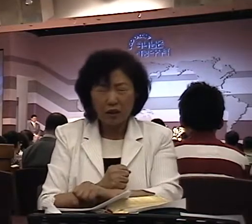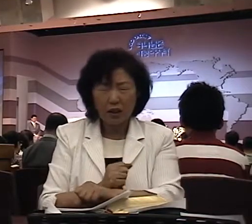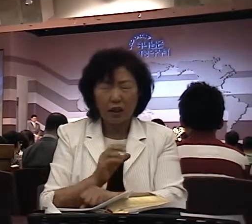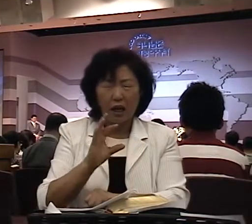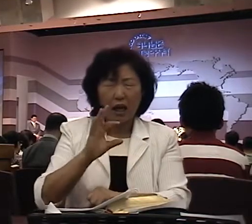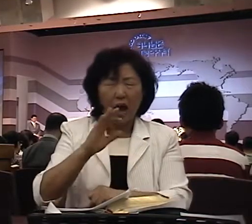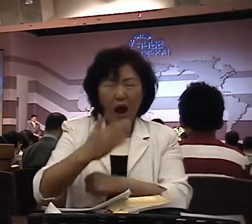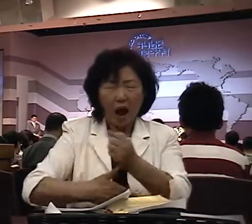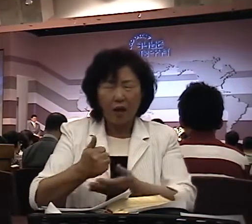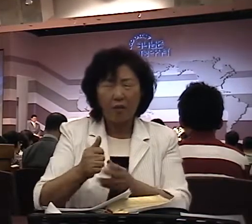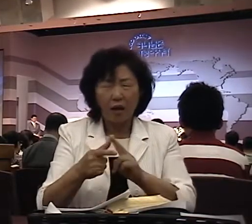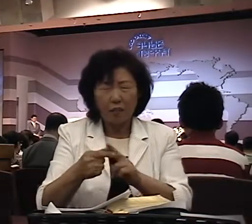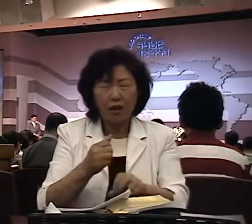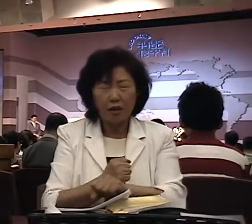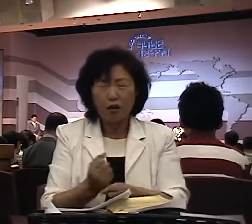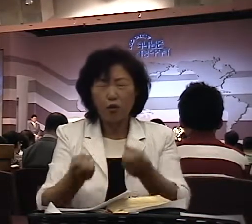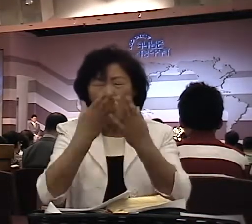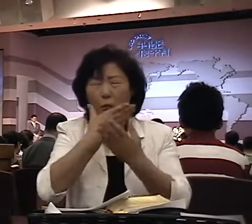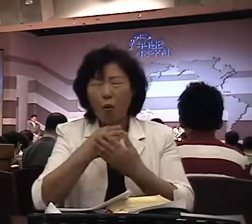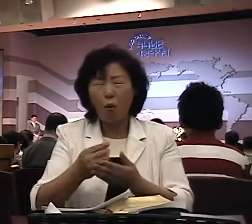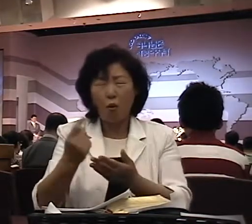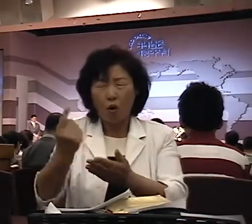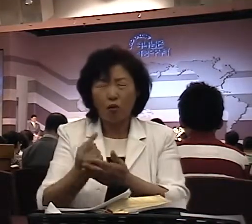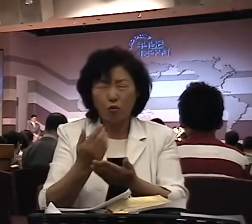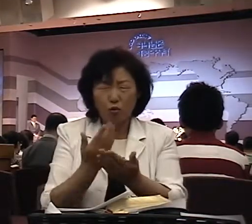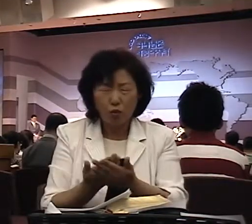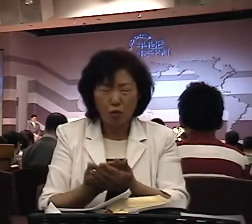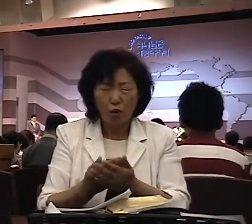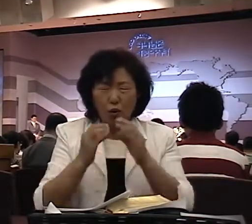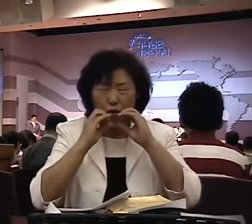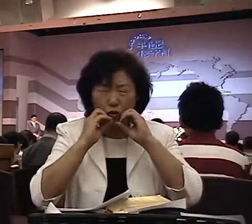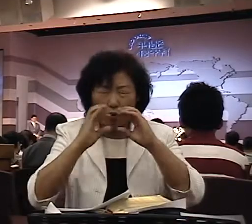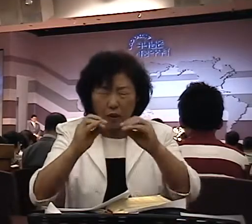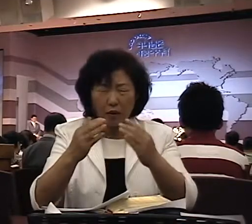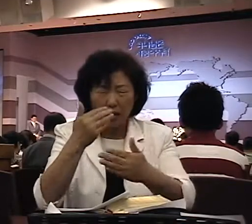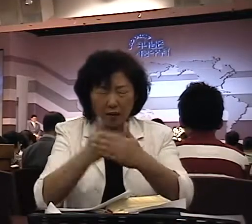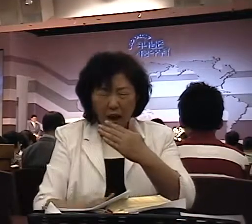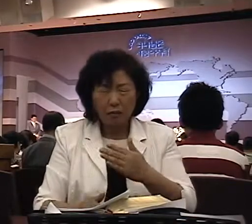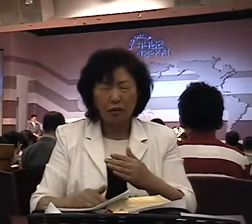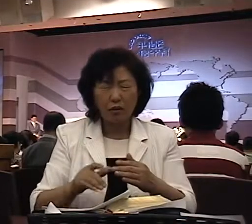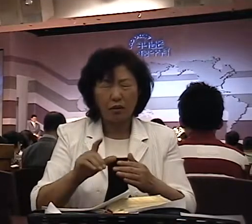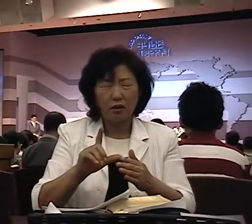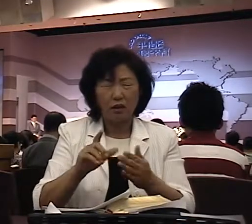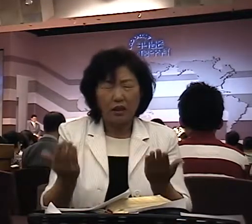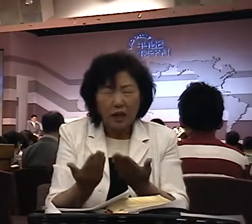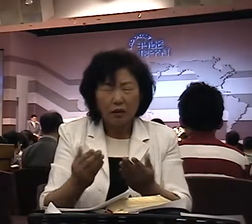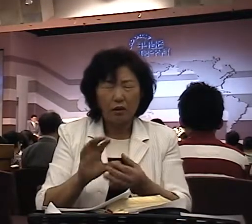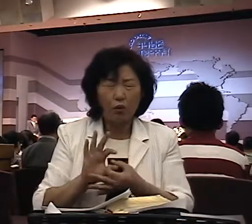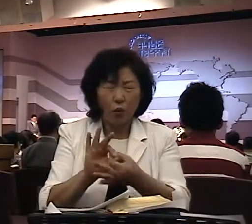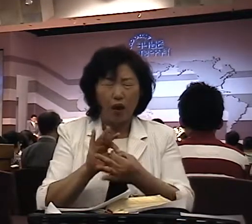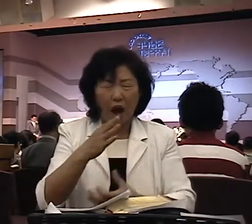주시어서 주님, 전도사님의 남은 사역을 통해 하나님의 나라가 펼쳐지며 주님의